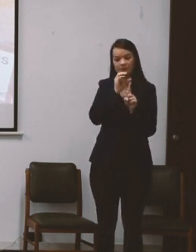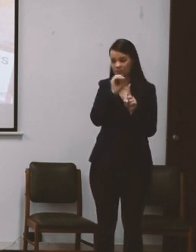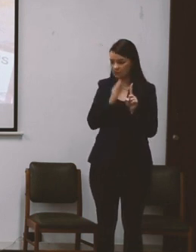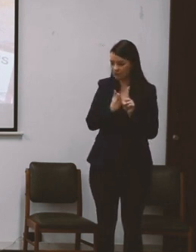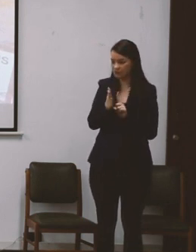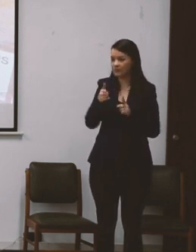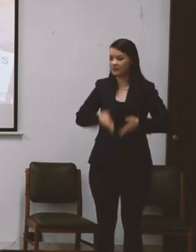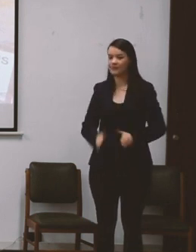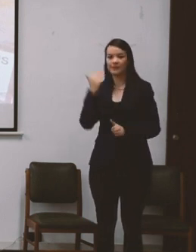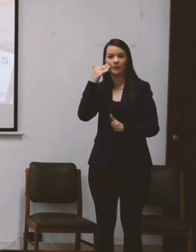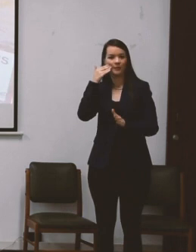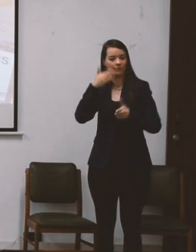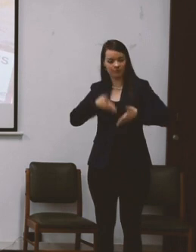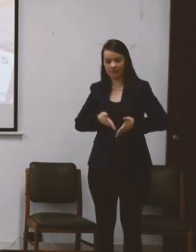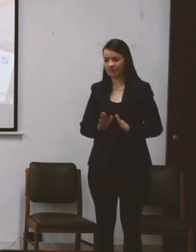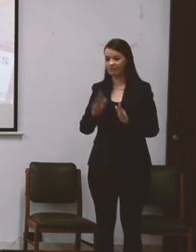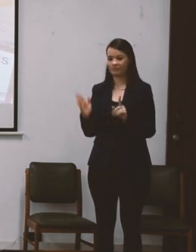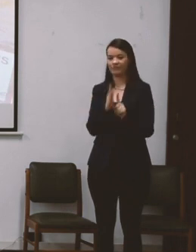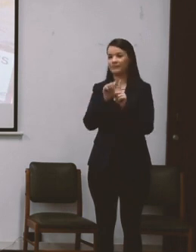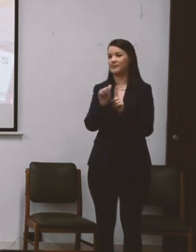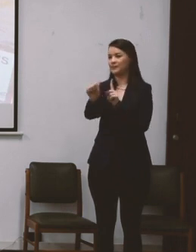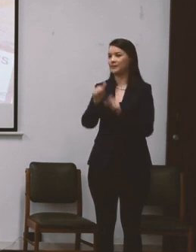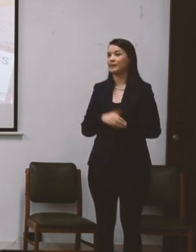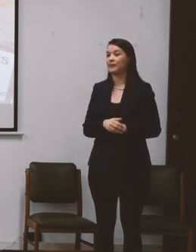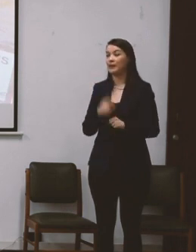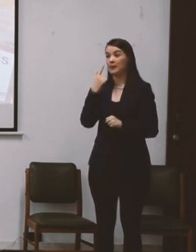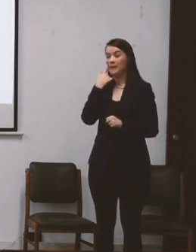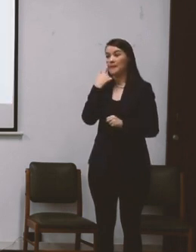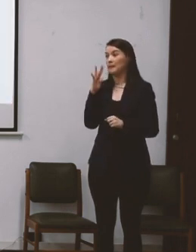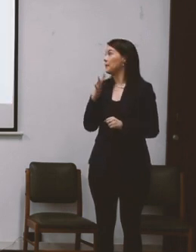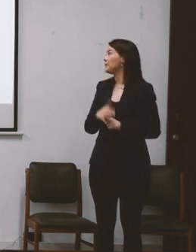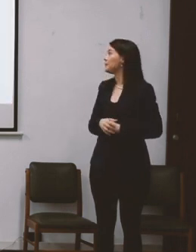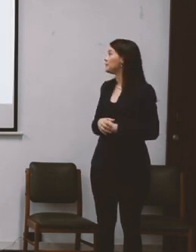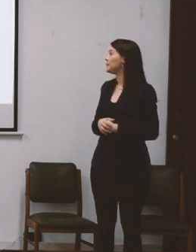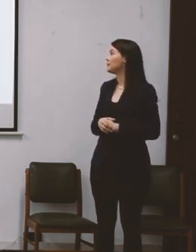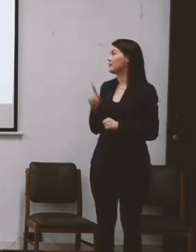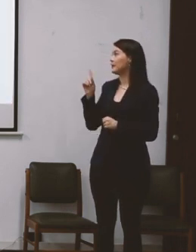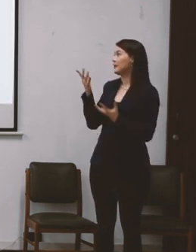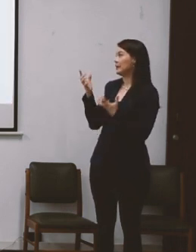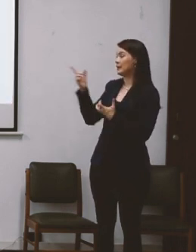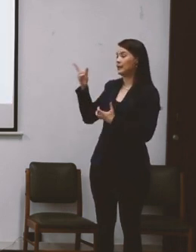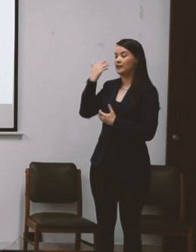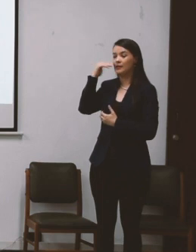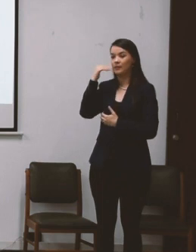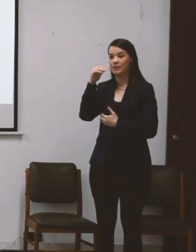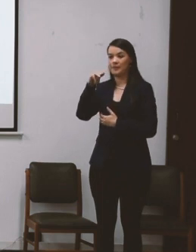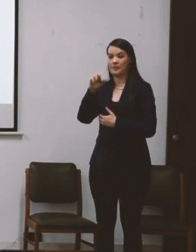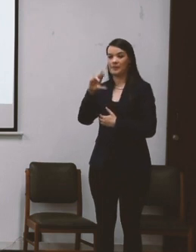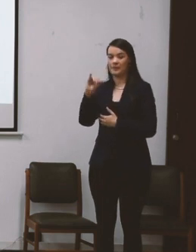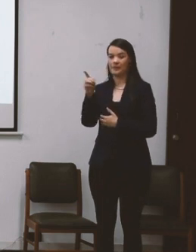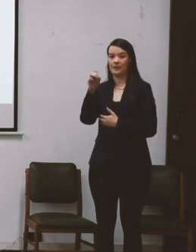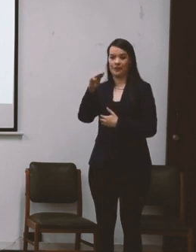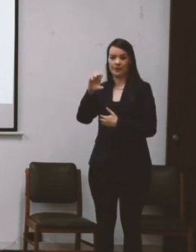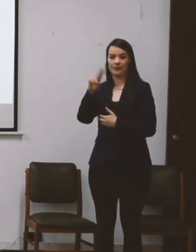siéndolo. Se intenta condenar a 1 año de prisión, la siguiente, a María Gómez por besar a su